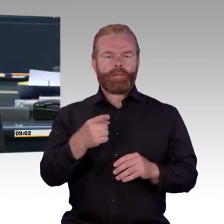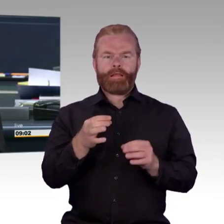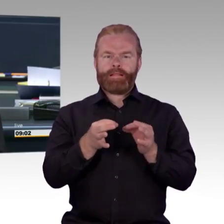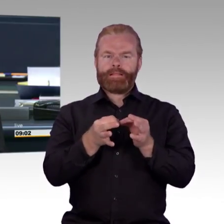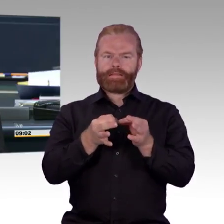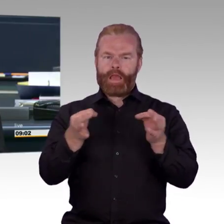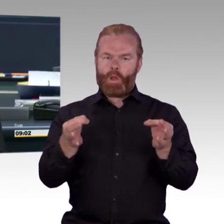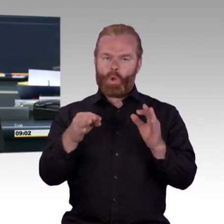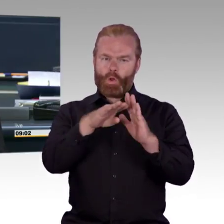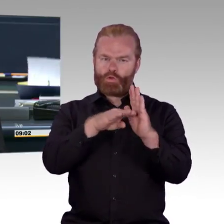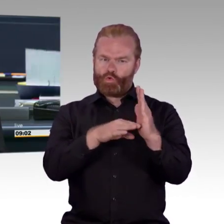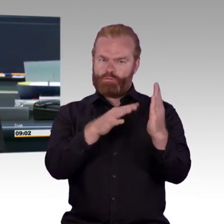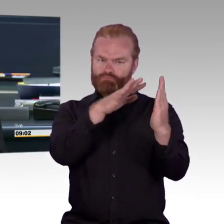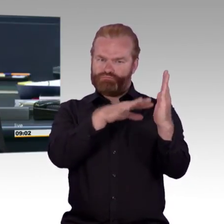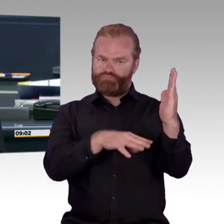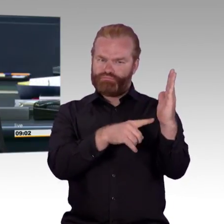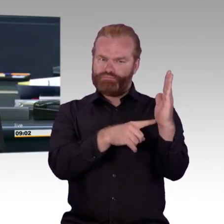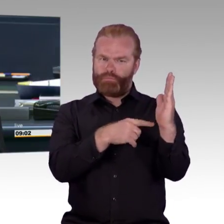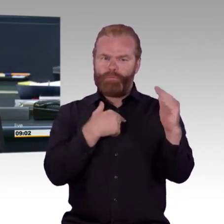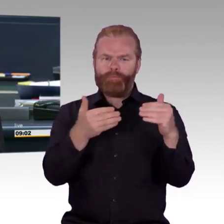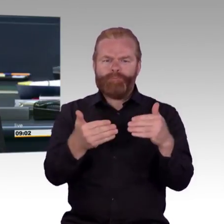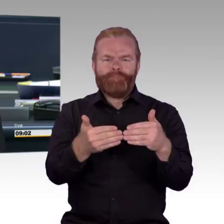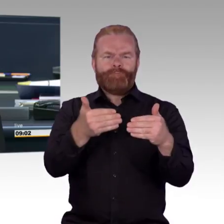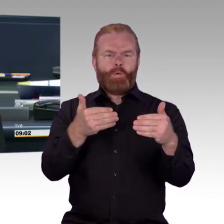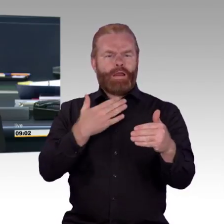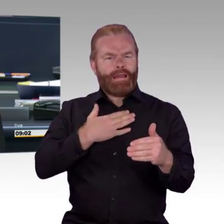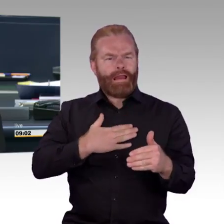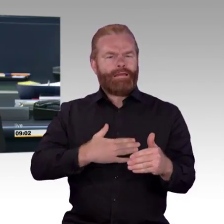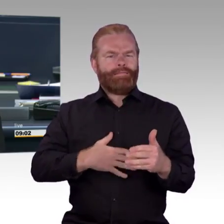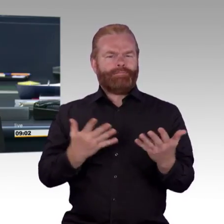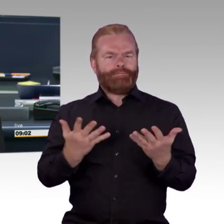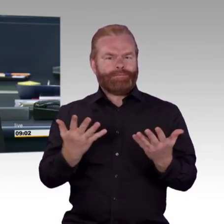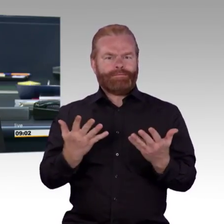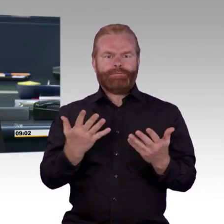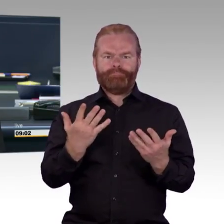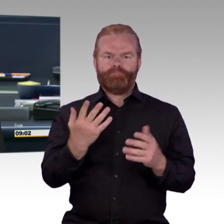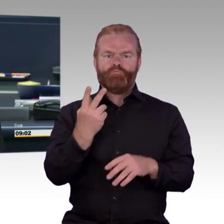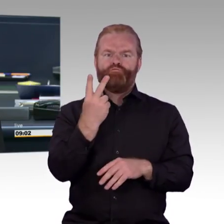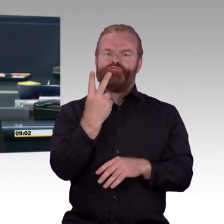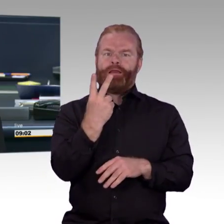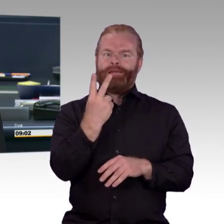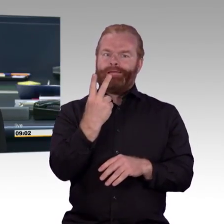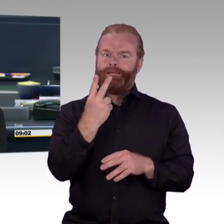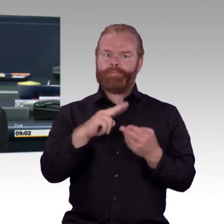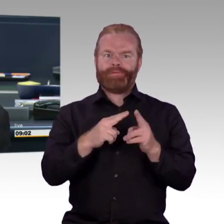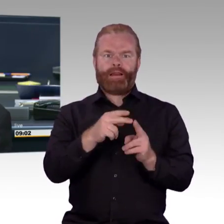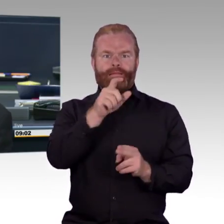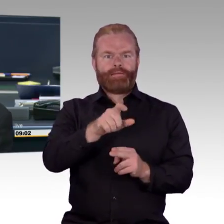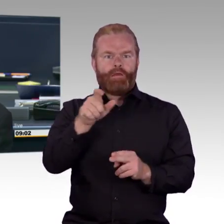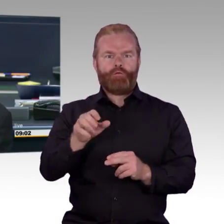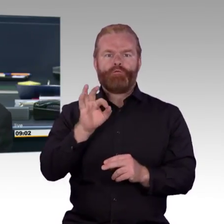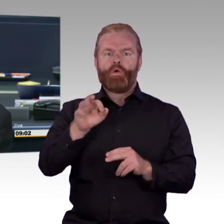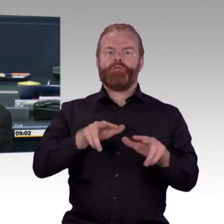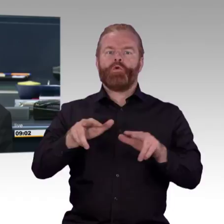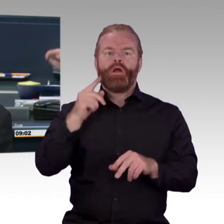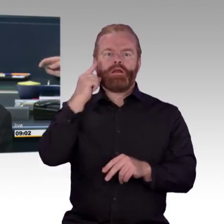Deutsch-Französischen Jugendwerks durchführen. Die Fraktion der CDU-CSU schlägt vor, den Kollegen Matern von Marschall als ordentliches